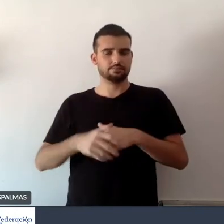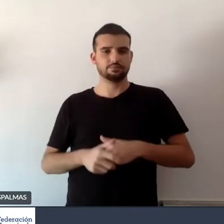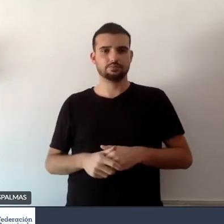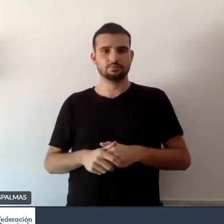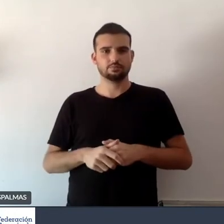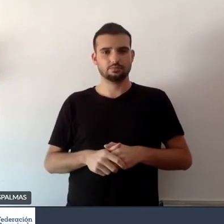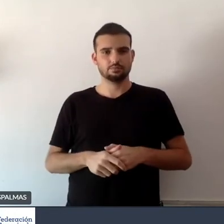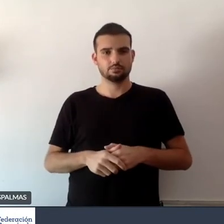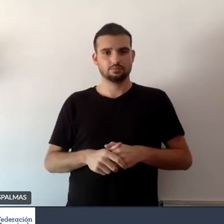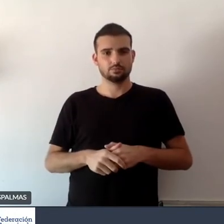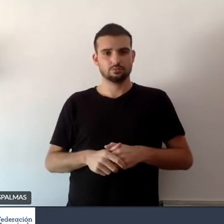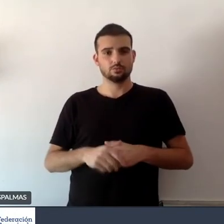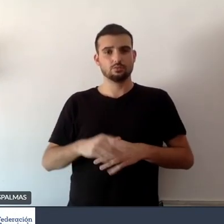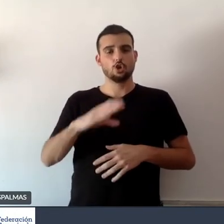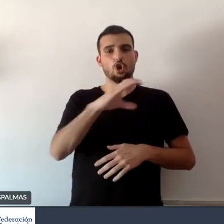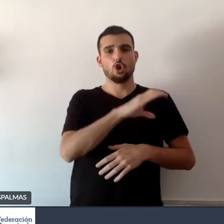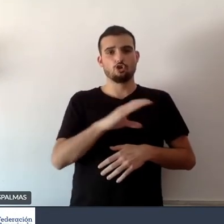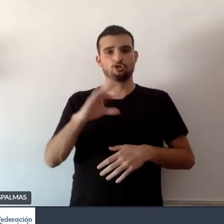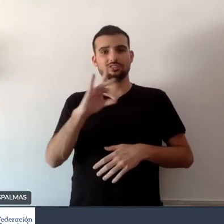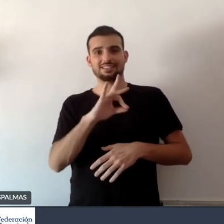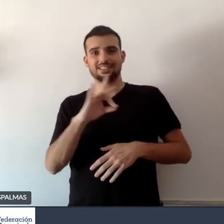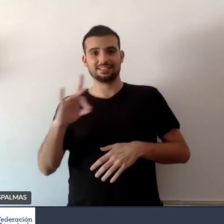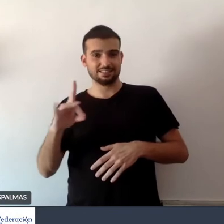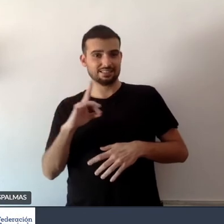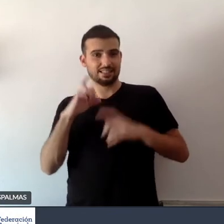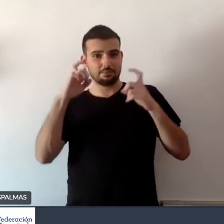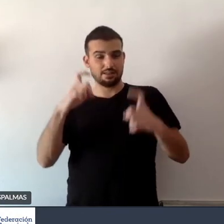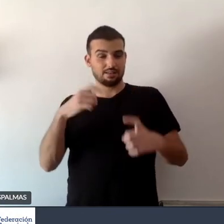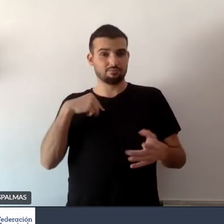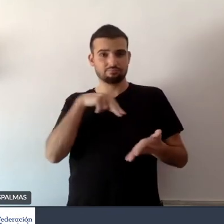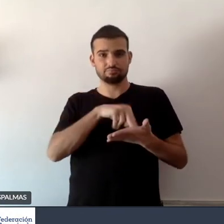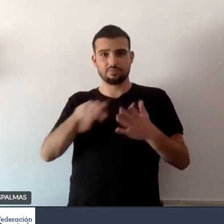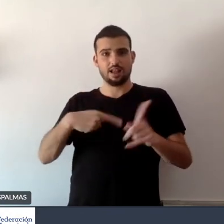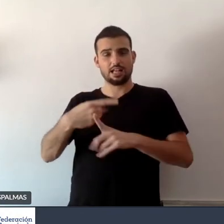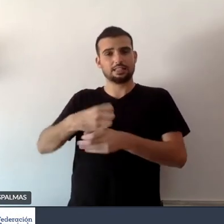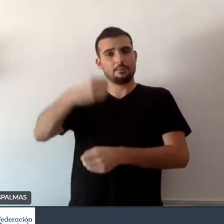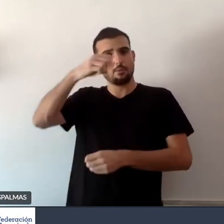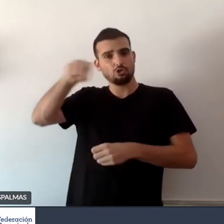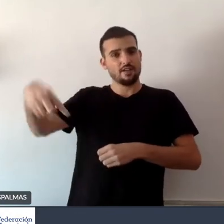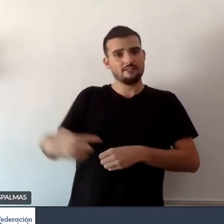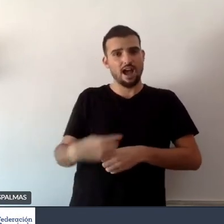Cross screen por línea de fondo, Javi Beirán, Sermadini para buscar poste bajo, no hay pase,